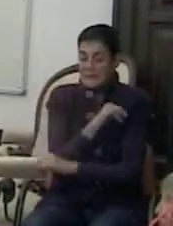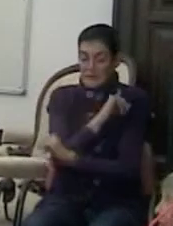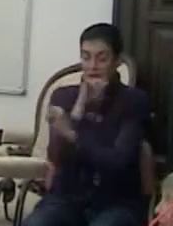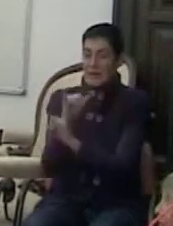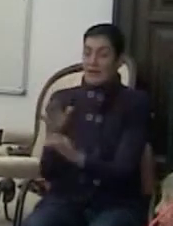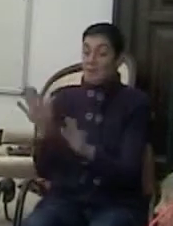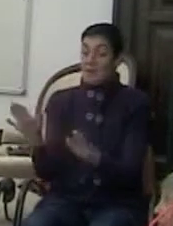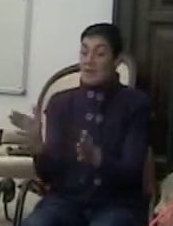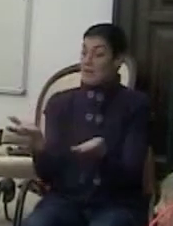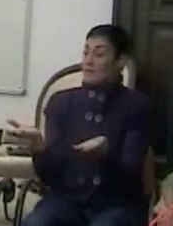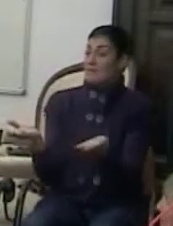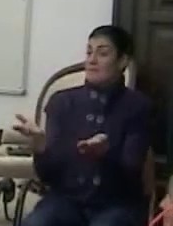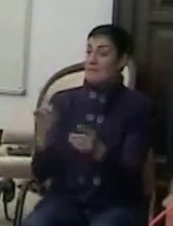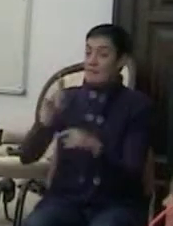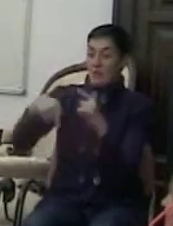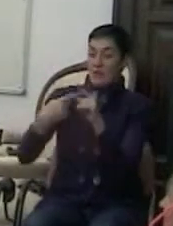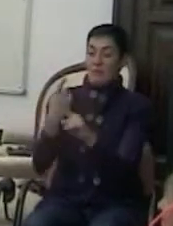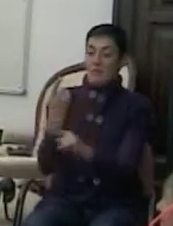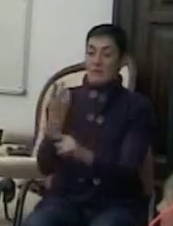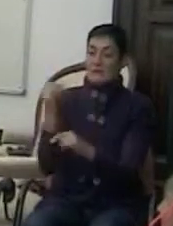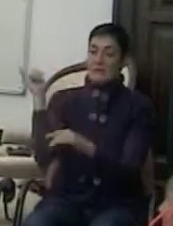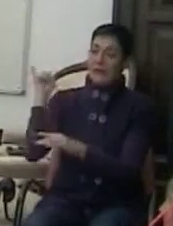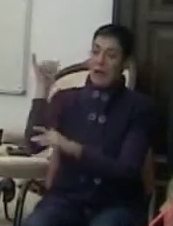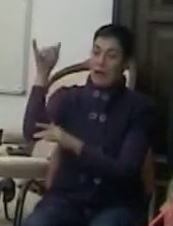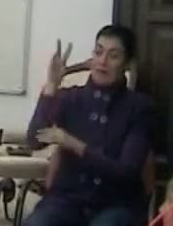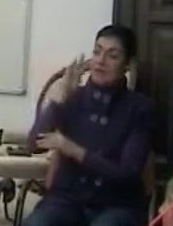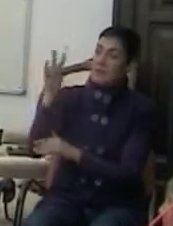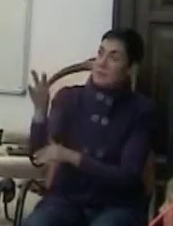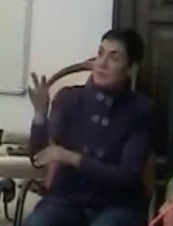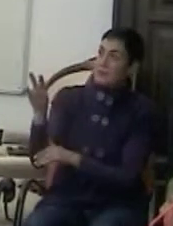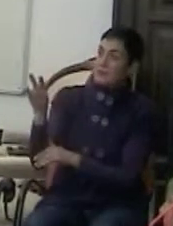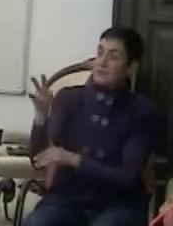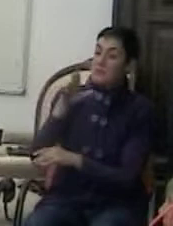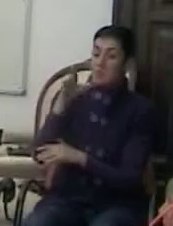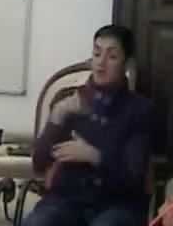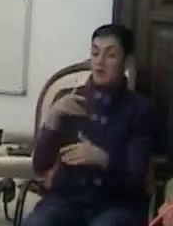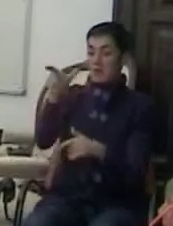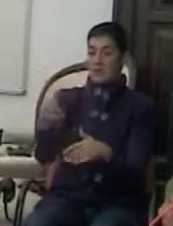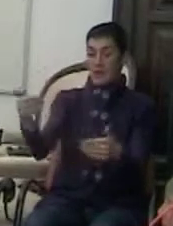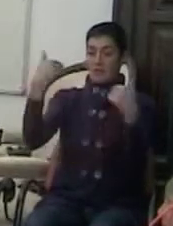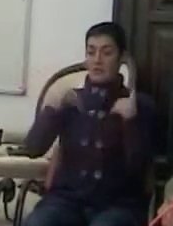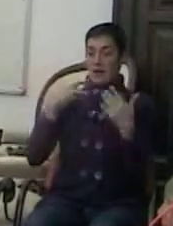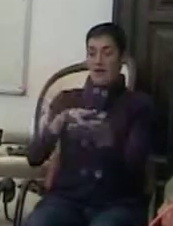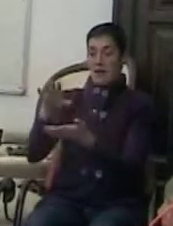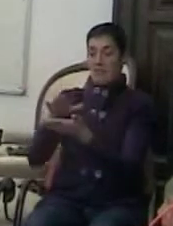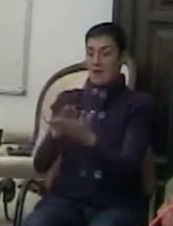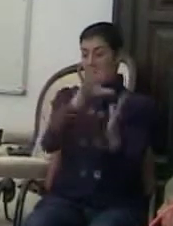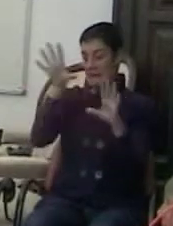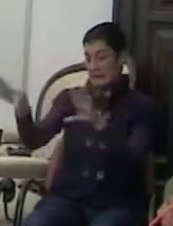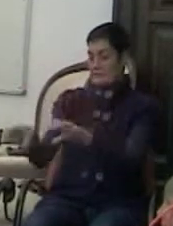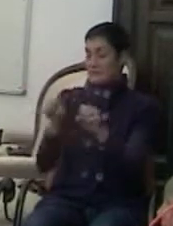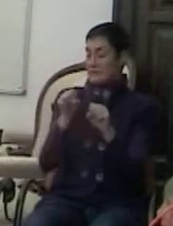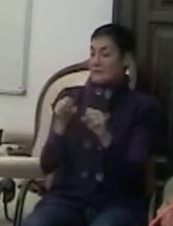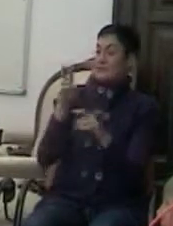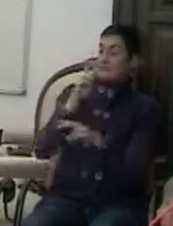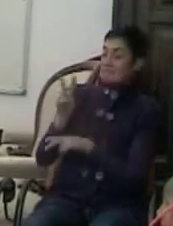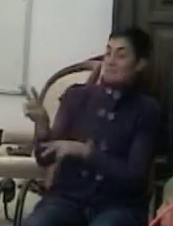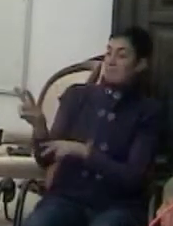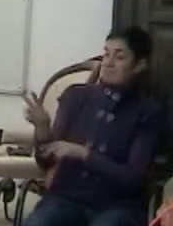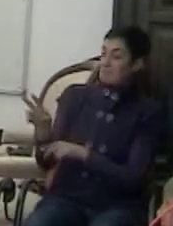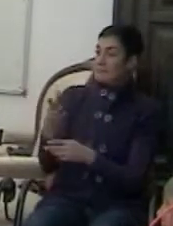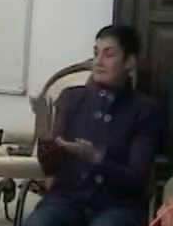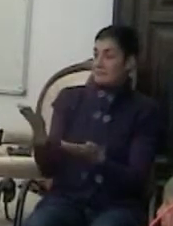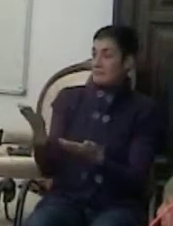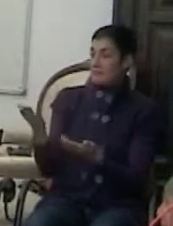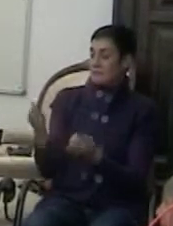Pero yo cada vez que los veo bajarse del avión, porque como responsable voy a Málaga a recogerlos, cada vez que los veo bajarse